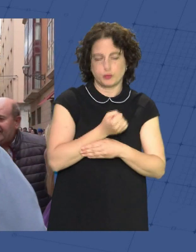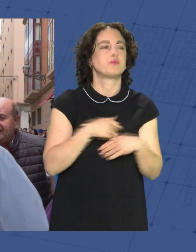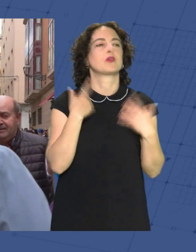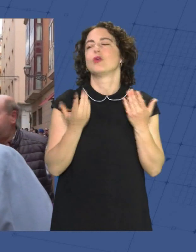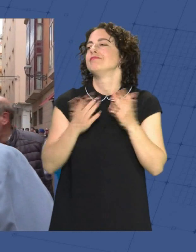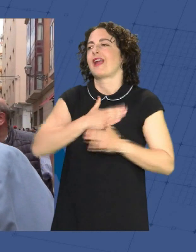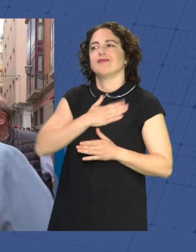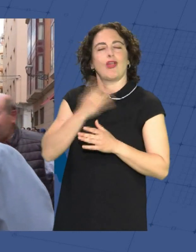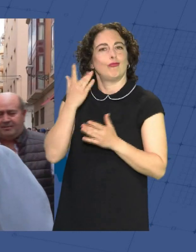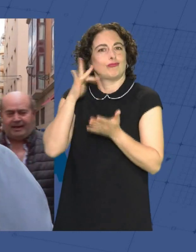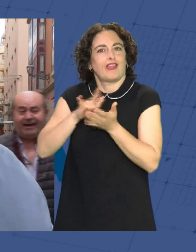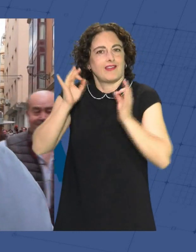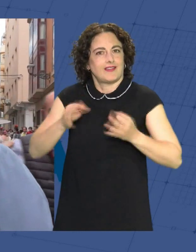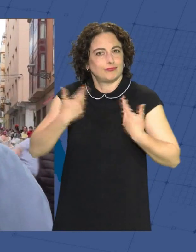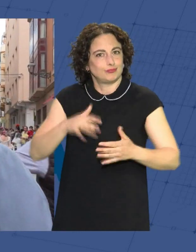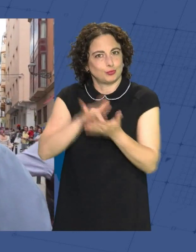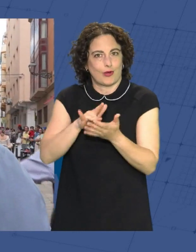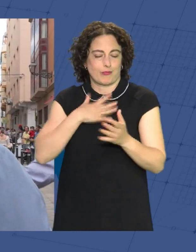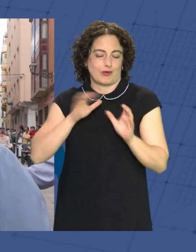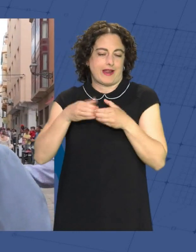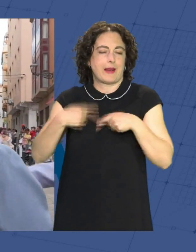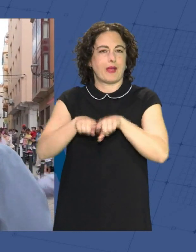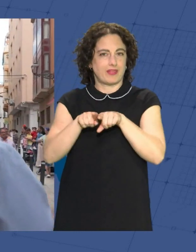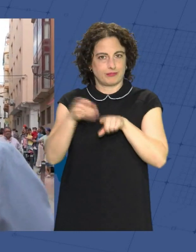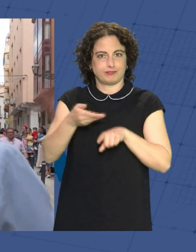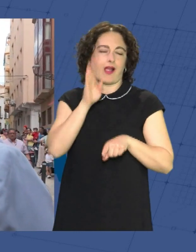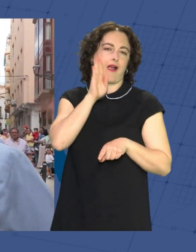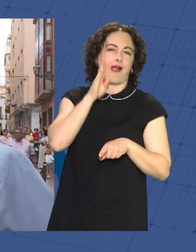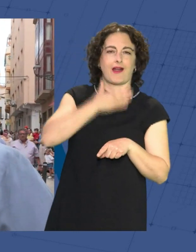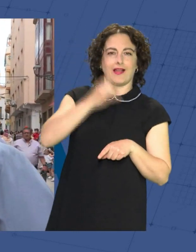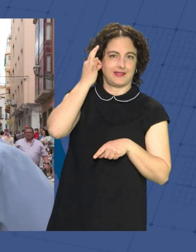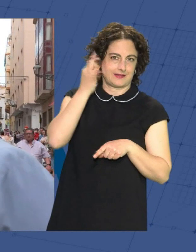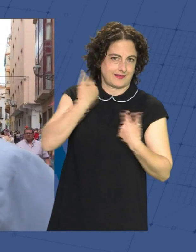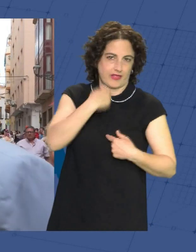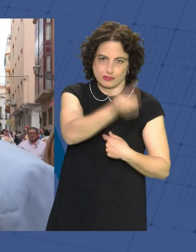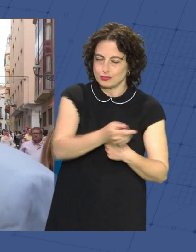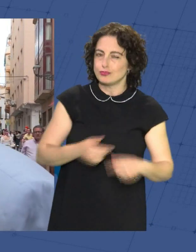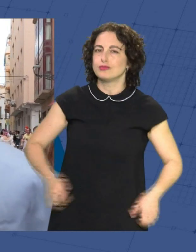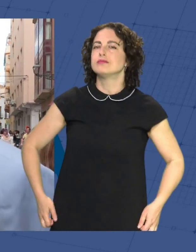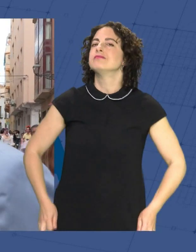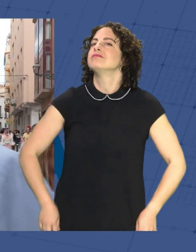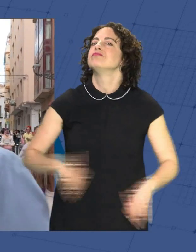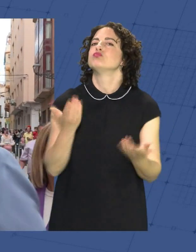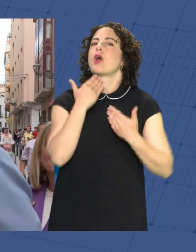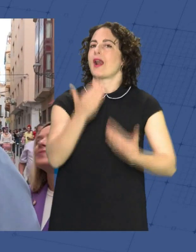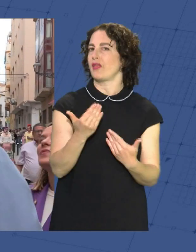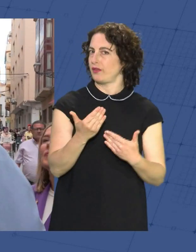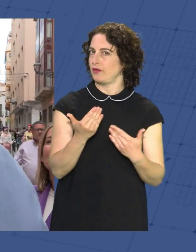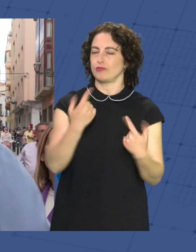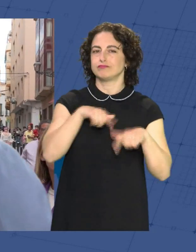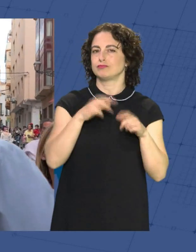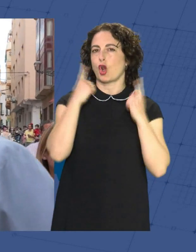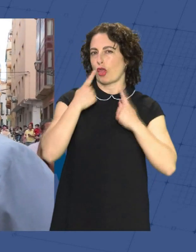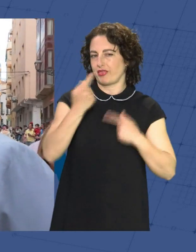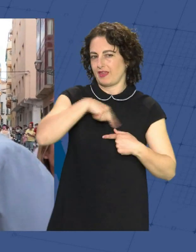importante para la hermandad, como ha dicho nuestra alcaldesa y, por supuesto, pues bueno, muy agradecido en nombre de todos los rocieros de